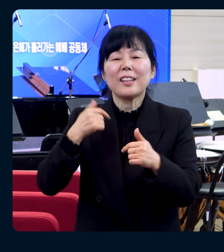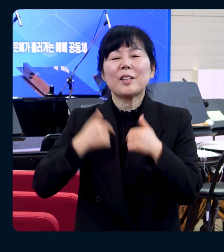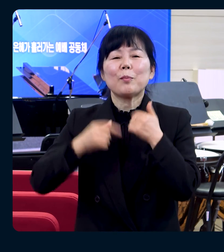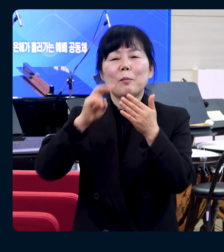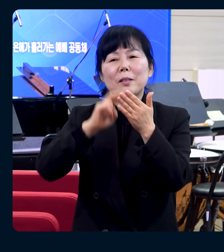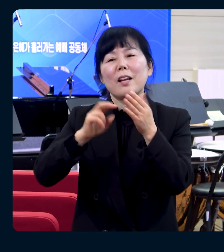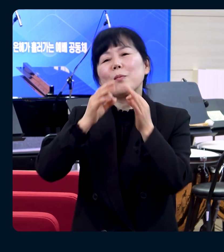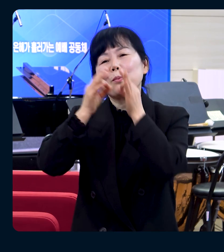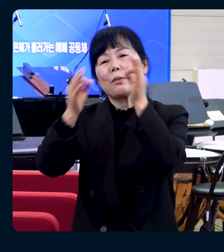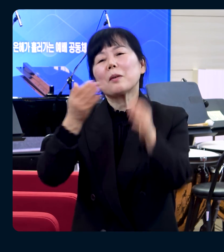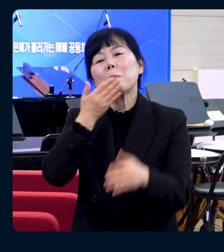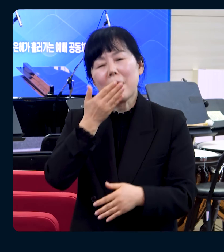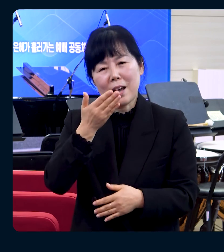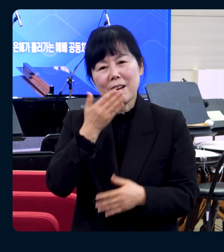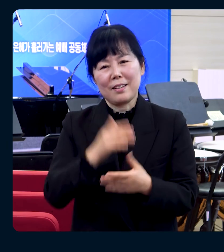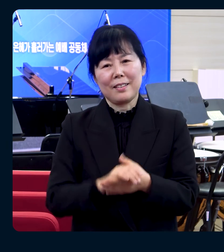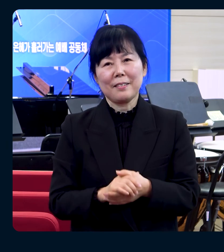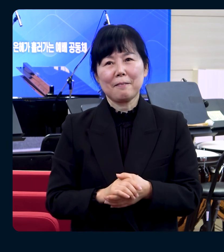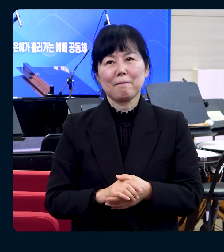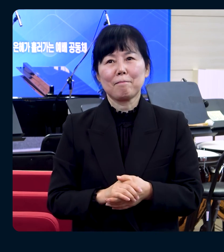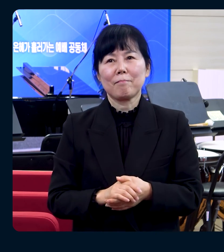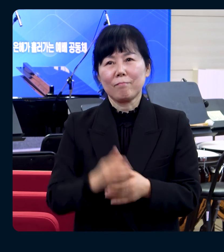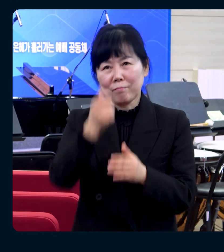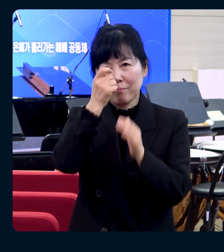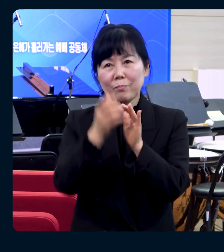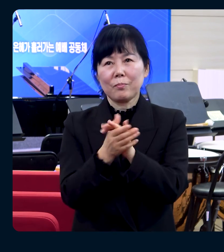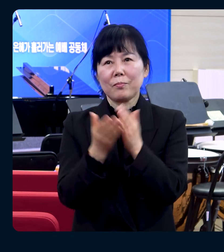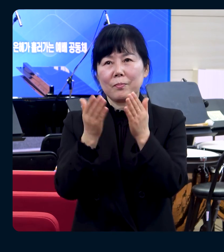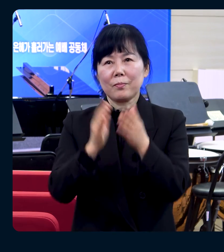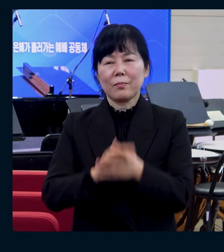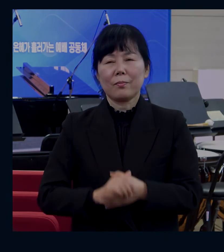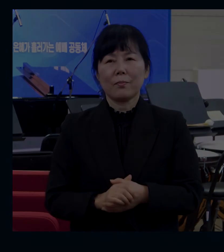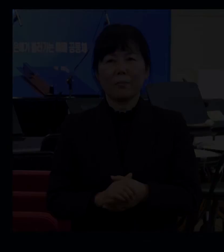찬양을 주 앞에 다 올려드릴 줄로 믿습니다. 기도하겠습니다.